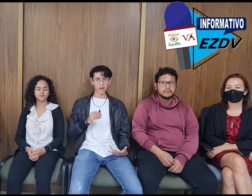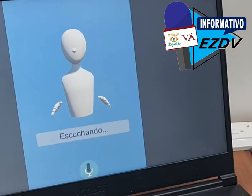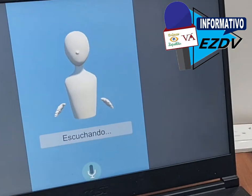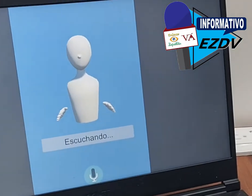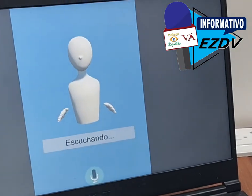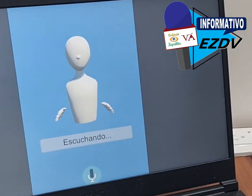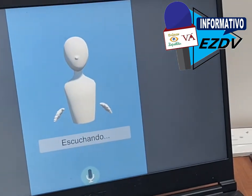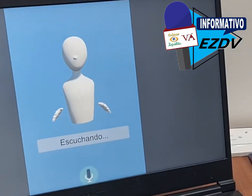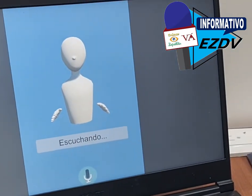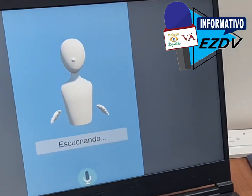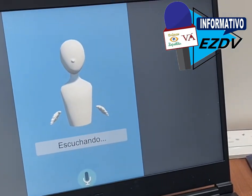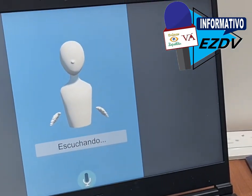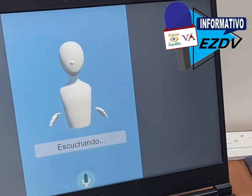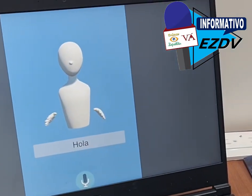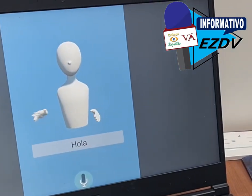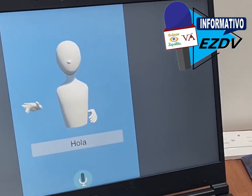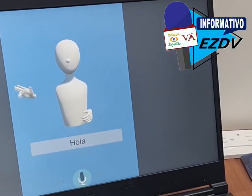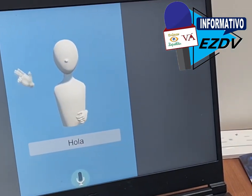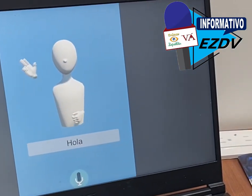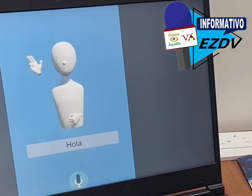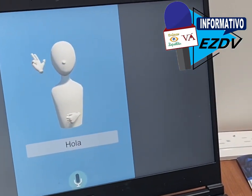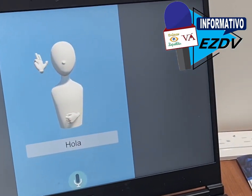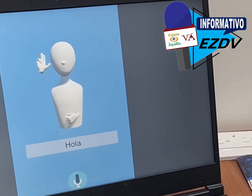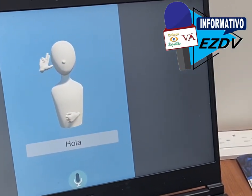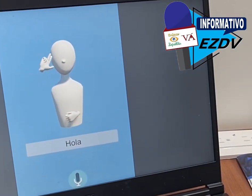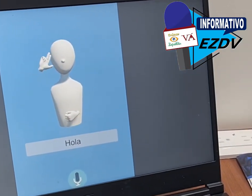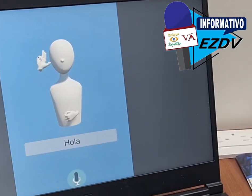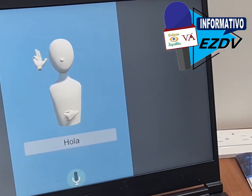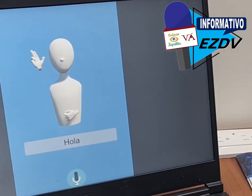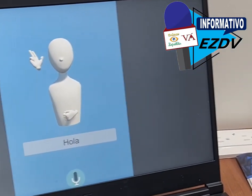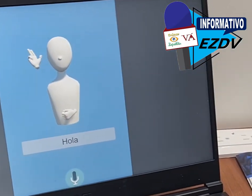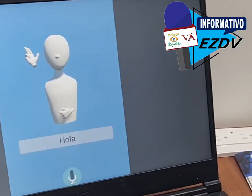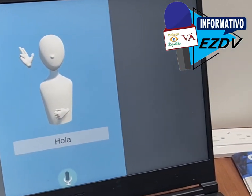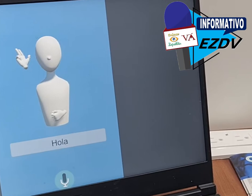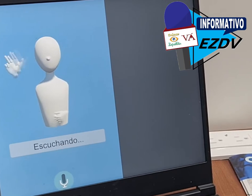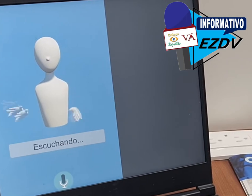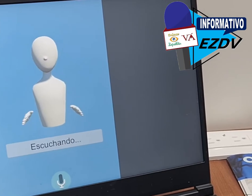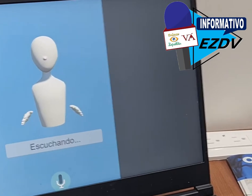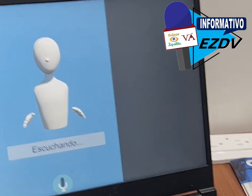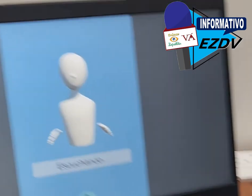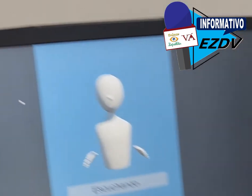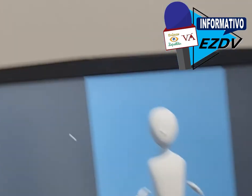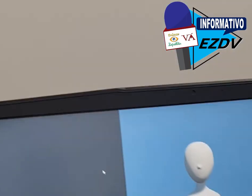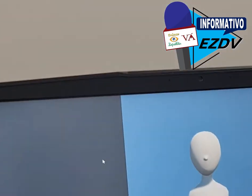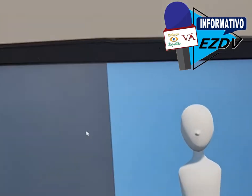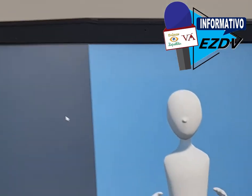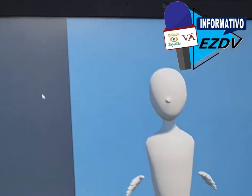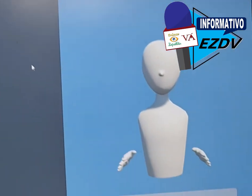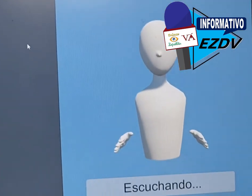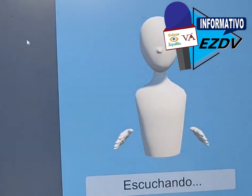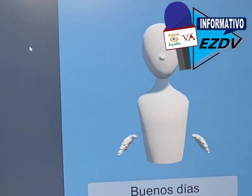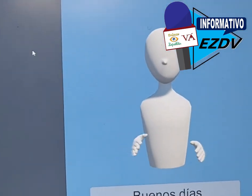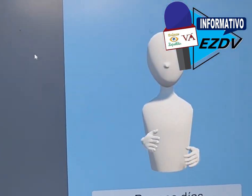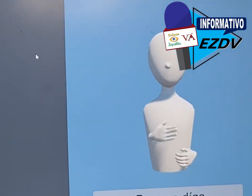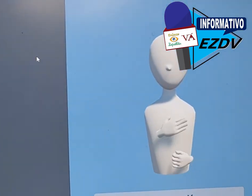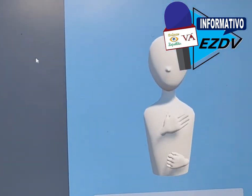un videojuego con la intención de que sea divertido ya que hay muchas alternativas para aprender lenguaje de señas, hay clases,